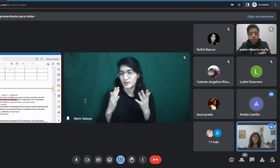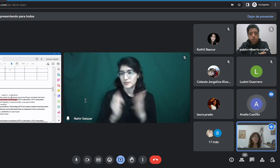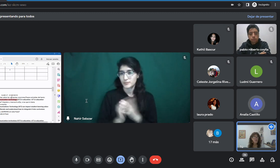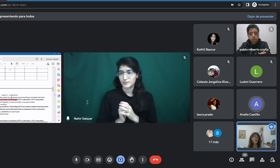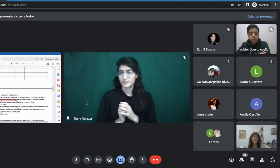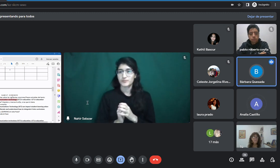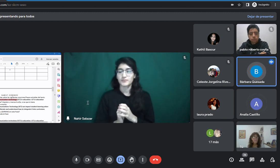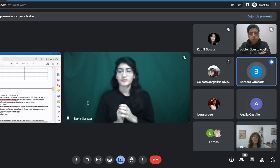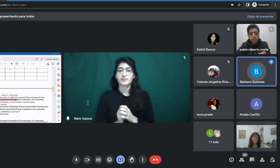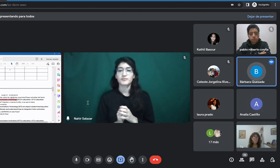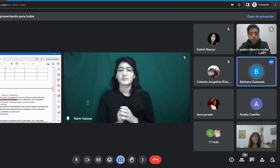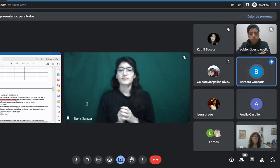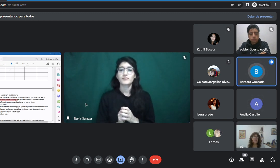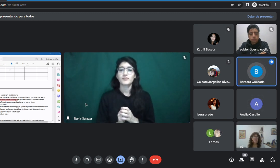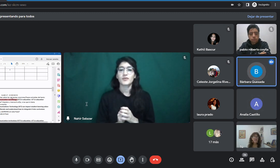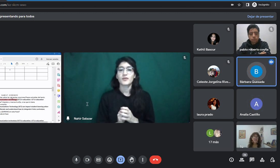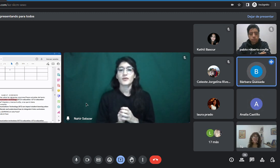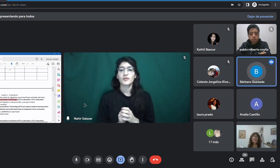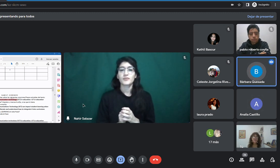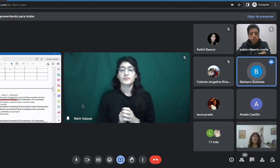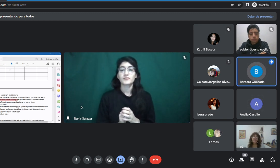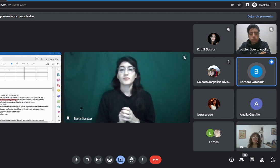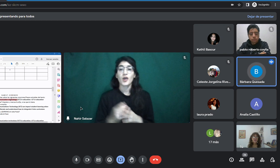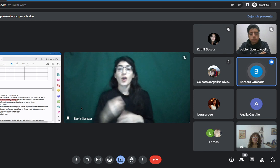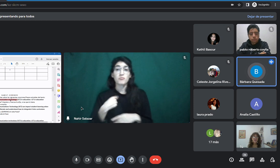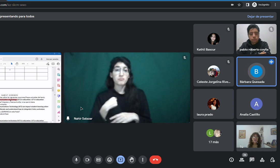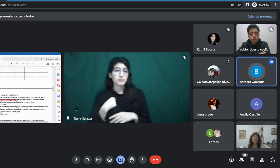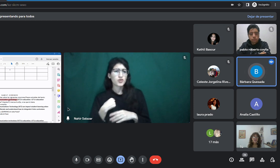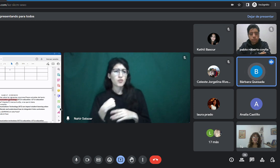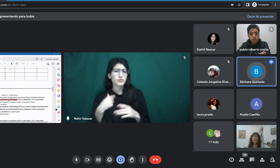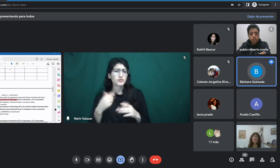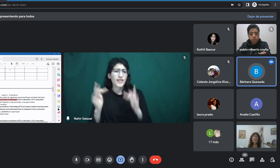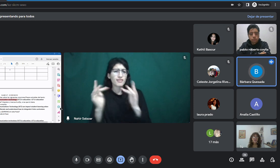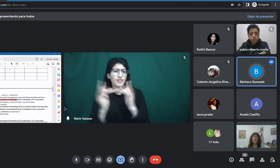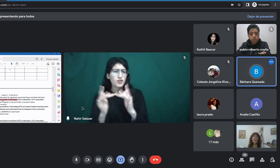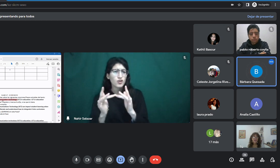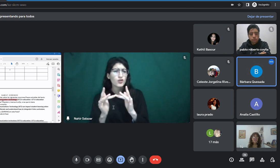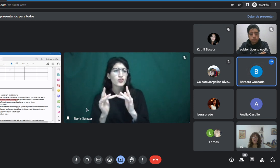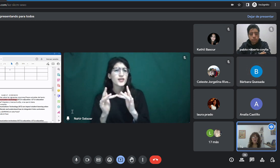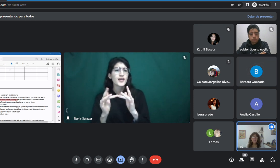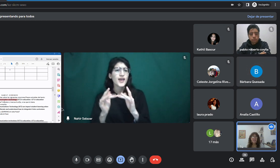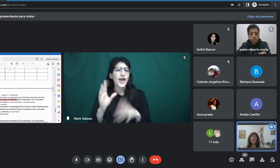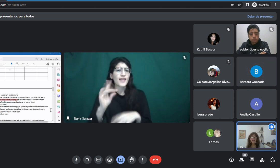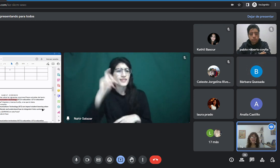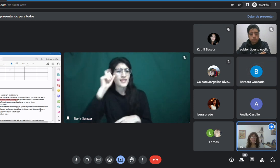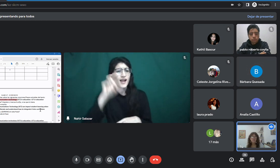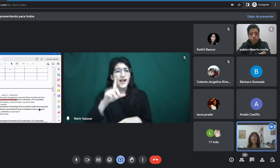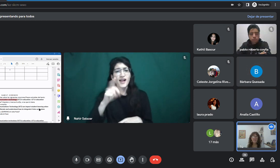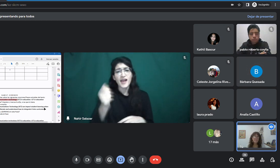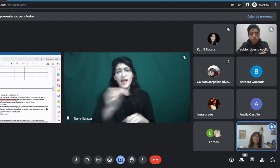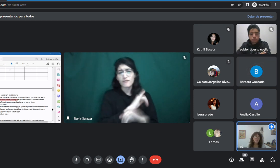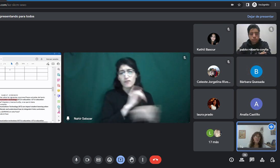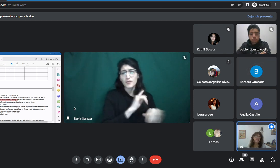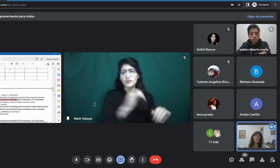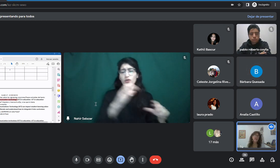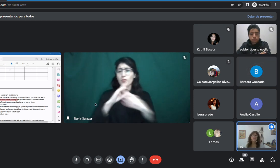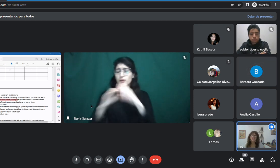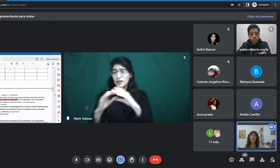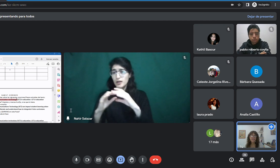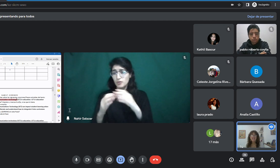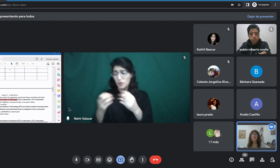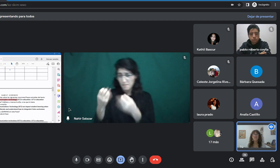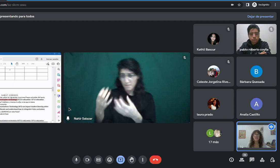No había puesto así, profe. Tecnologías de la información y comunicación en la educación. Claro, esa es una manera, y la otra